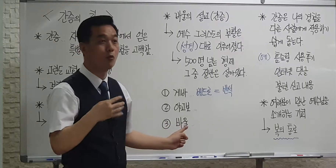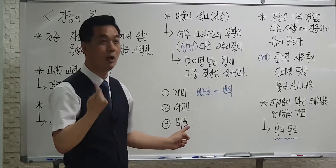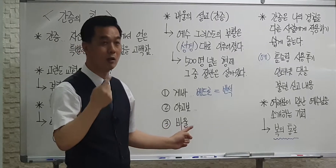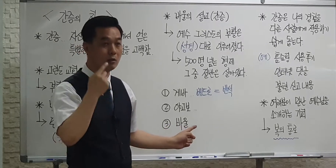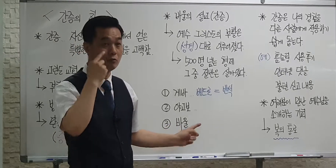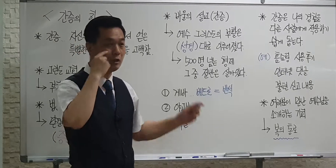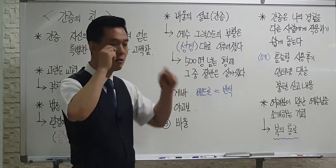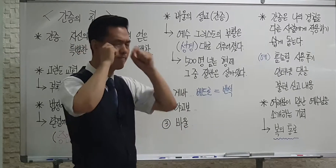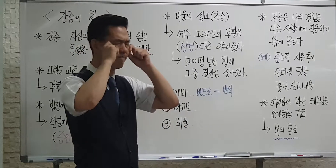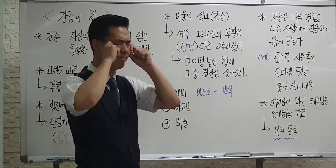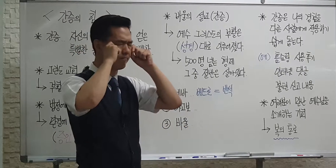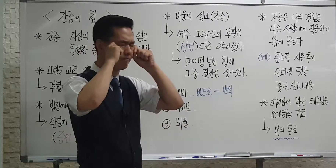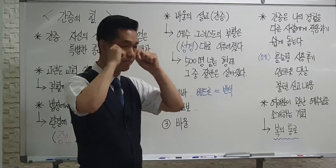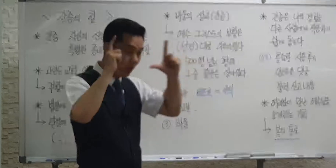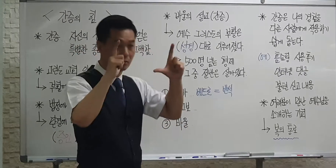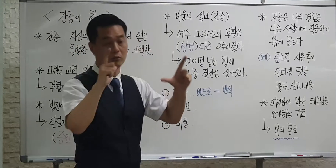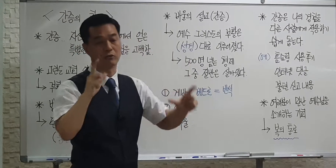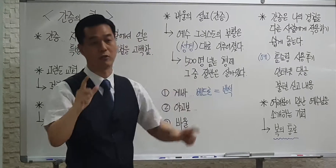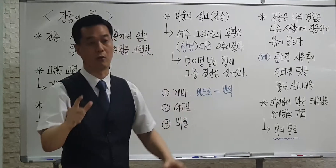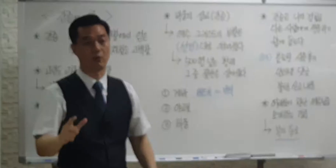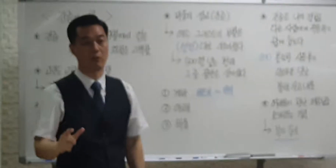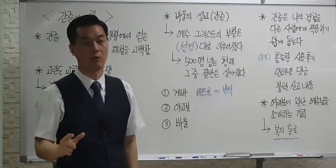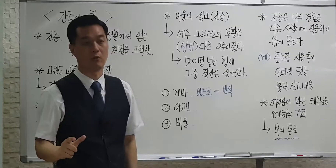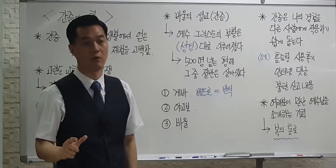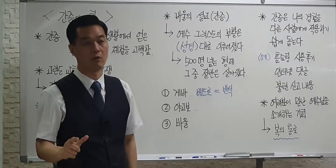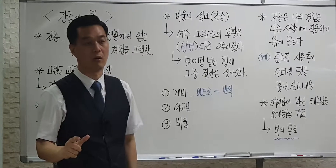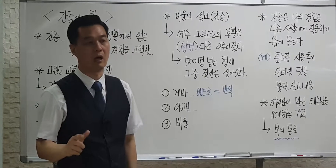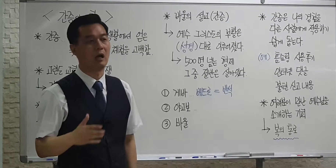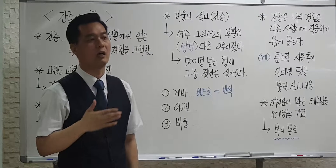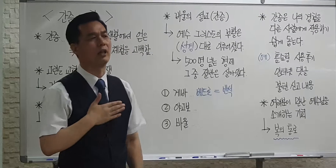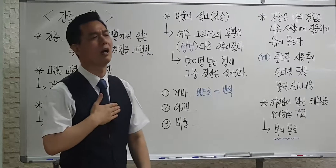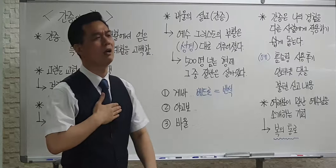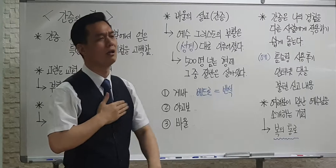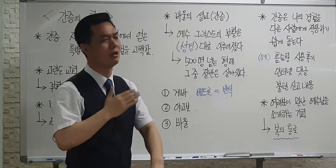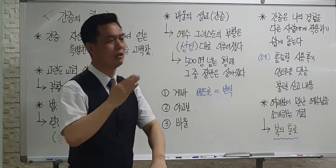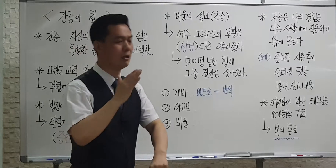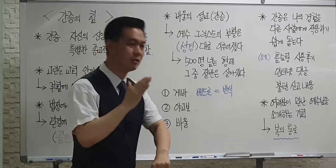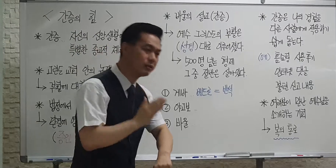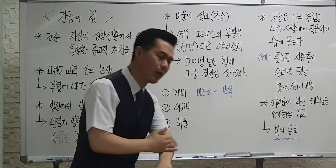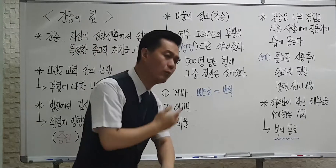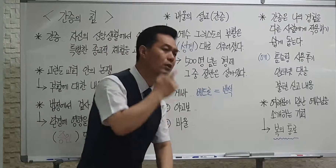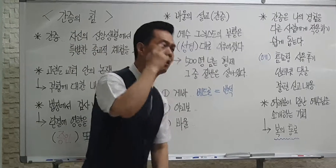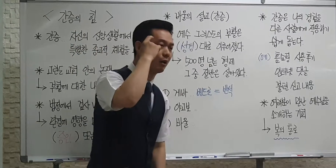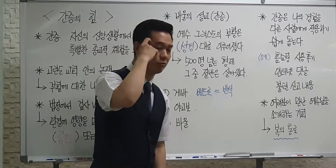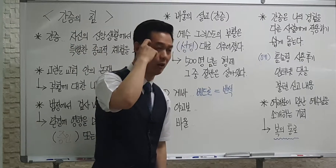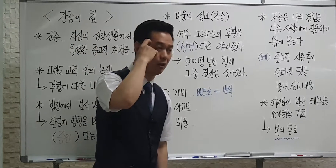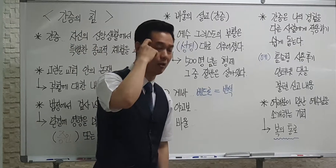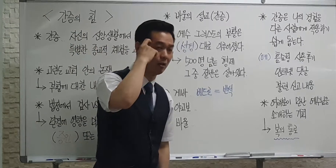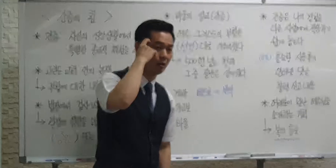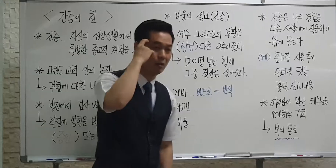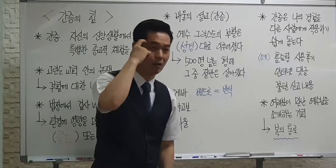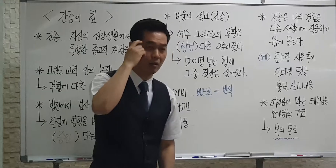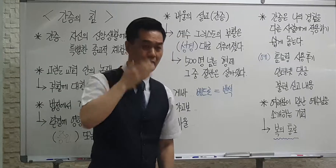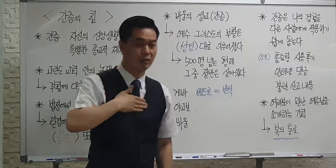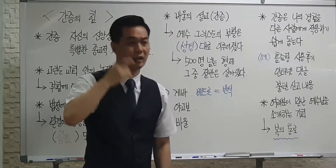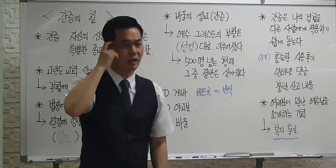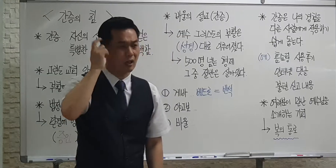야고보가 눈이 떠졌어요. 내가 잘못 생각했구나. 내